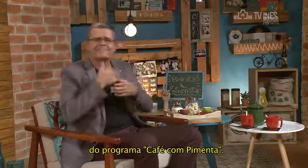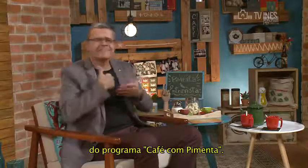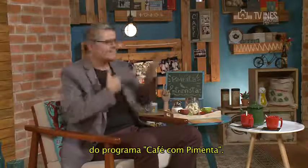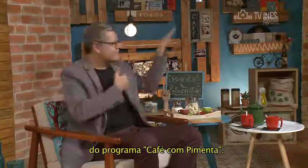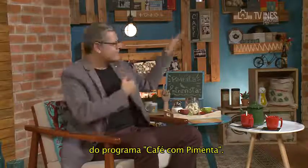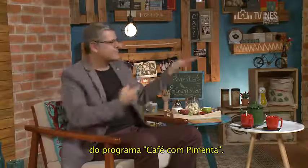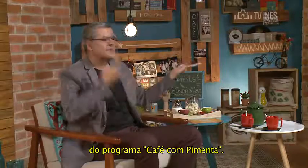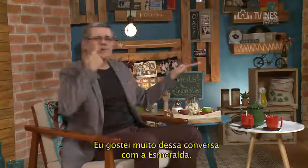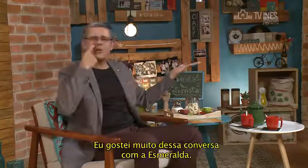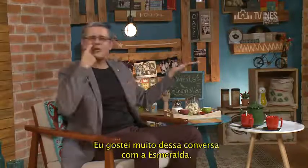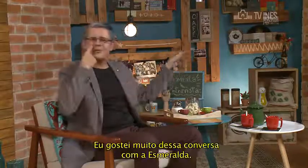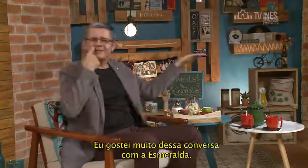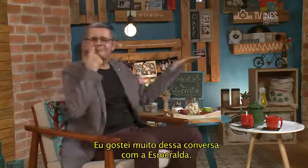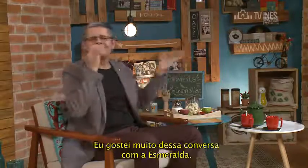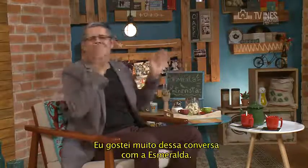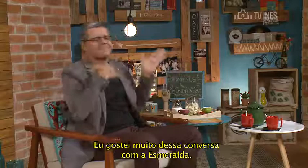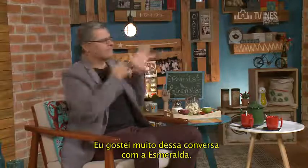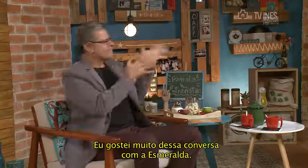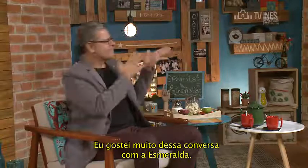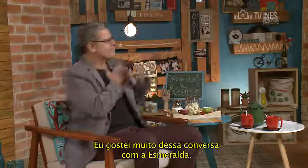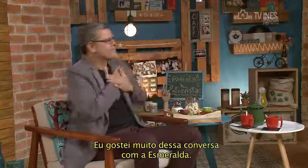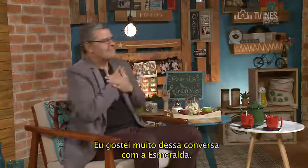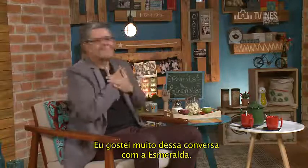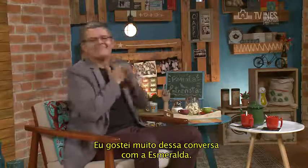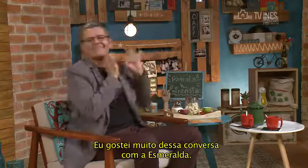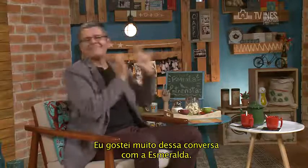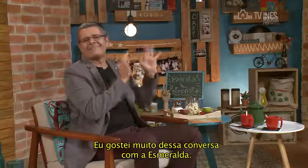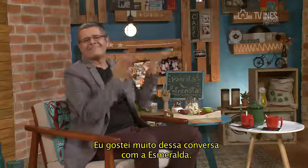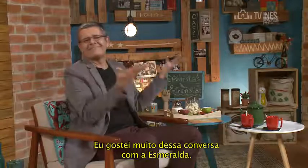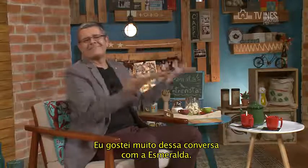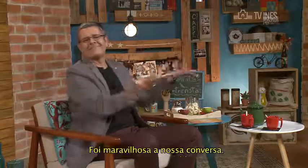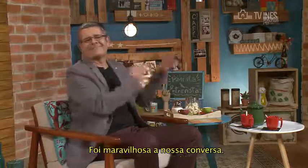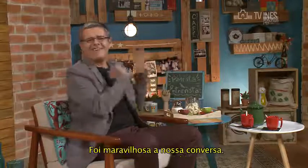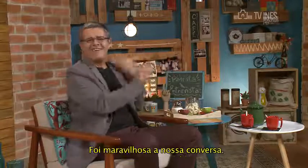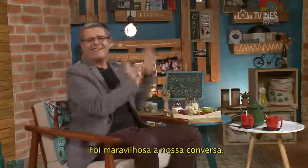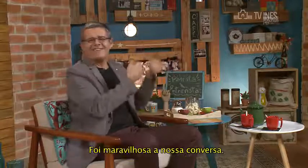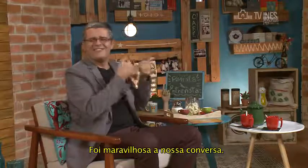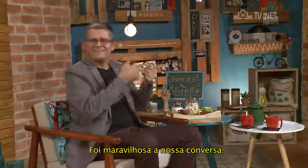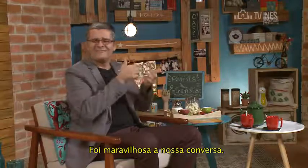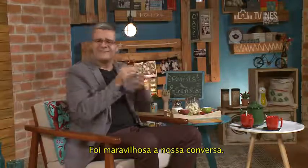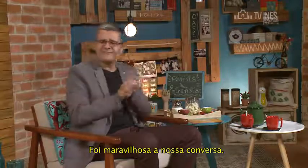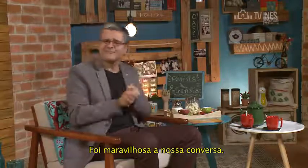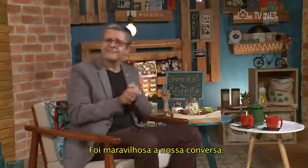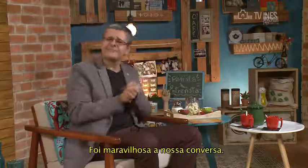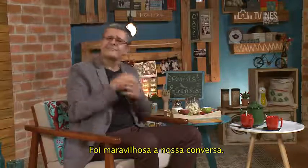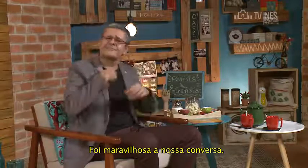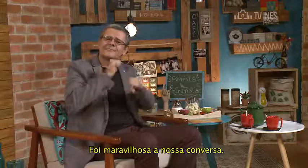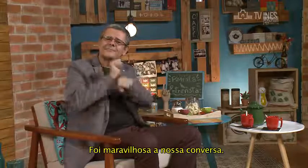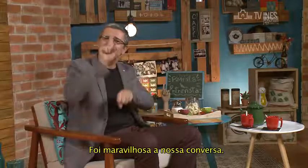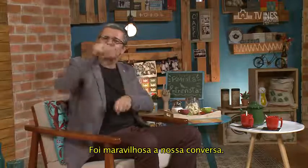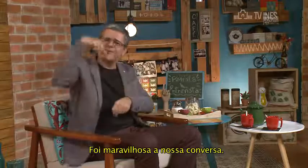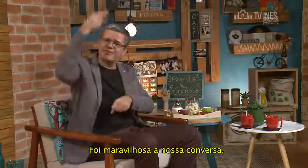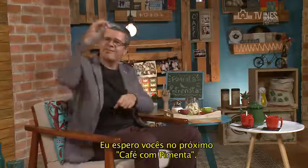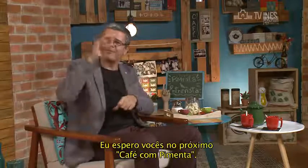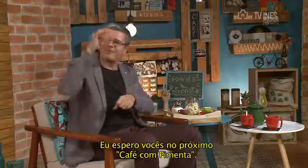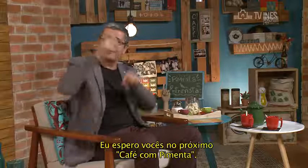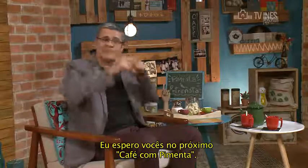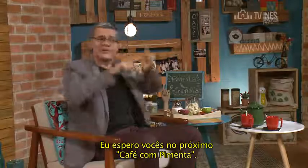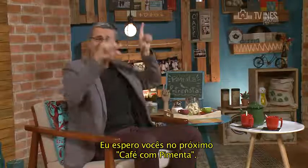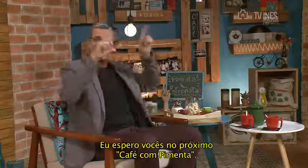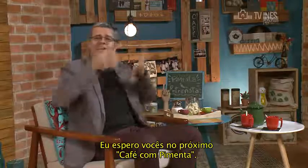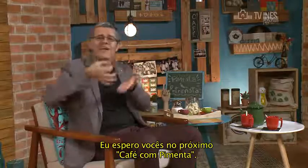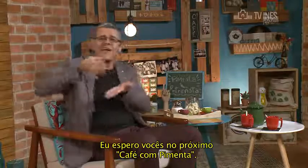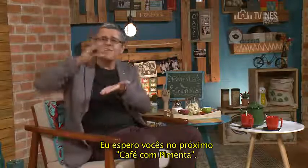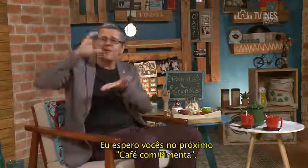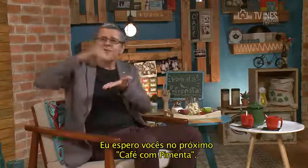Eu gostei muito Dessa conversa Com a Esmeralda Foi maravilhosa Nossa conversa Eu